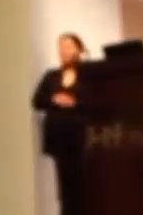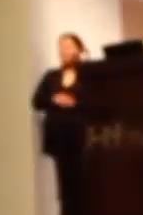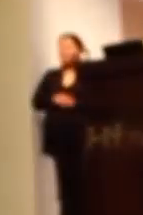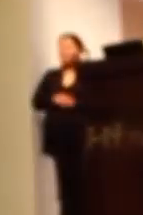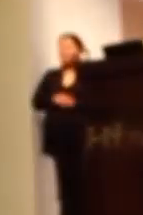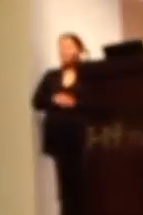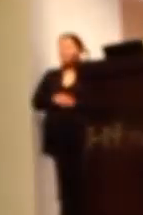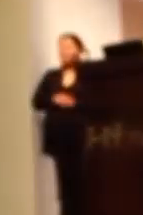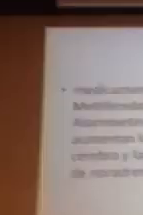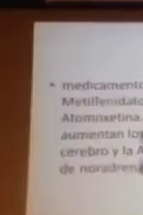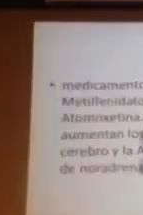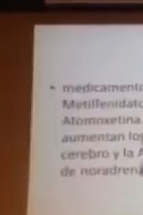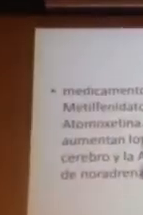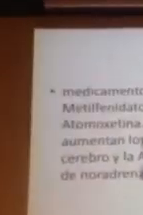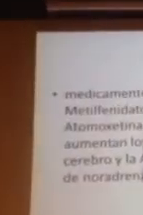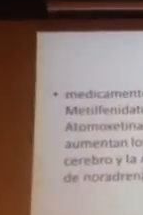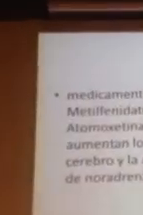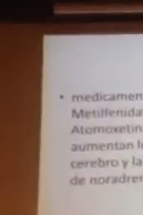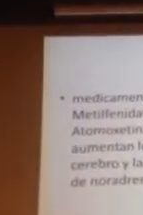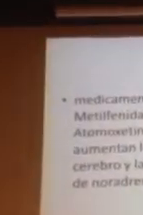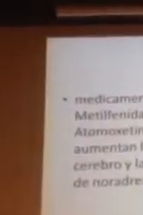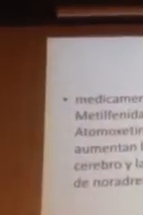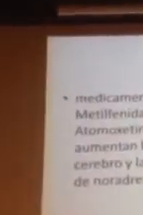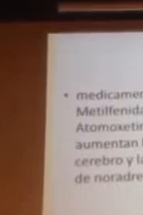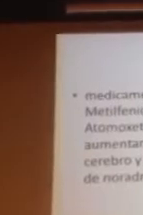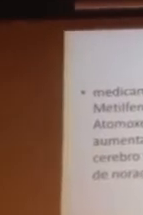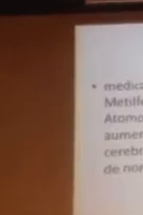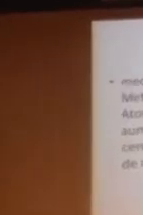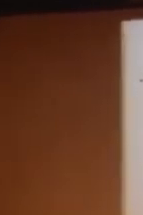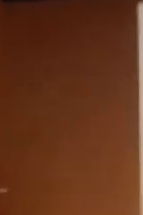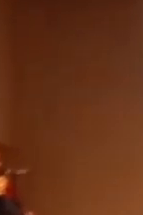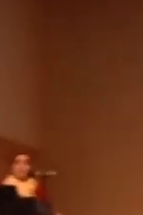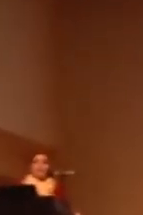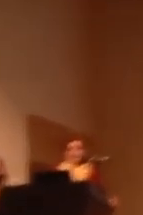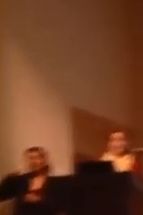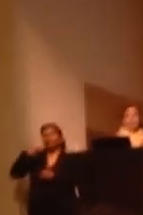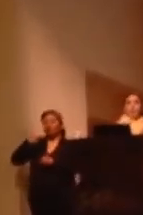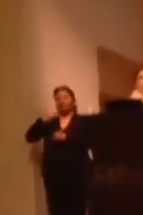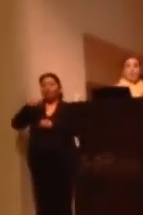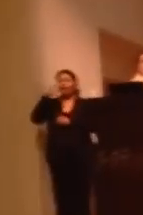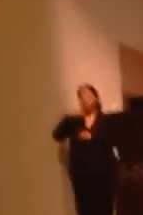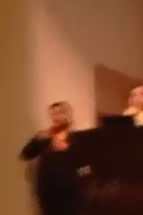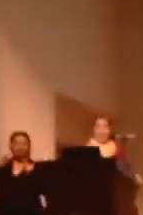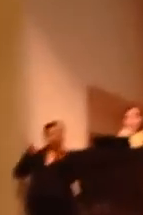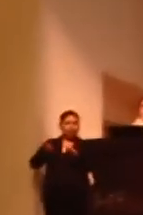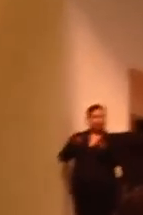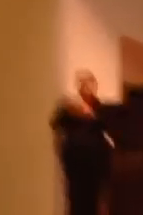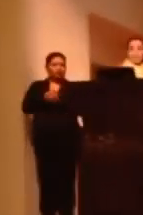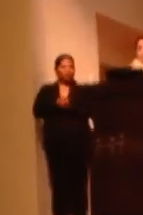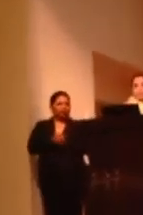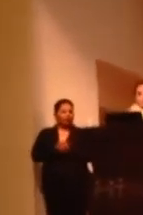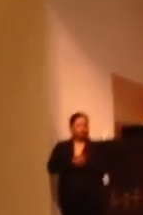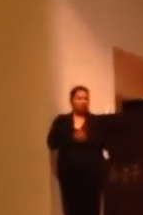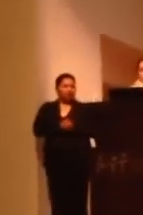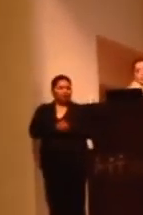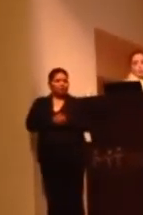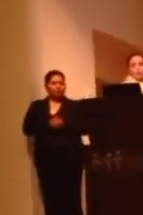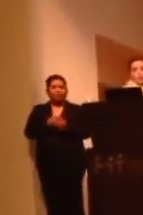Y entonces el tiempo son estimuladores de la dopamina y la noradrenalina.